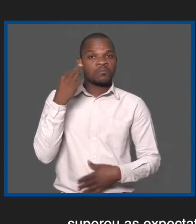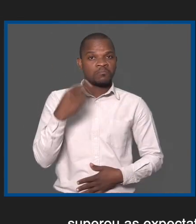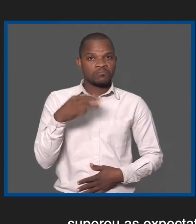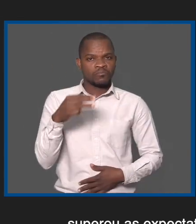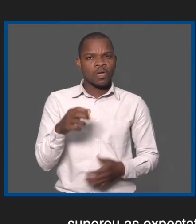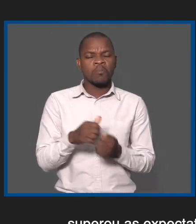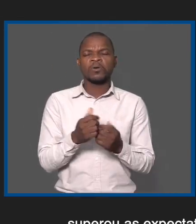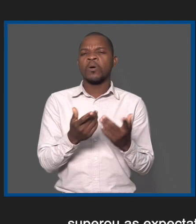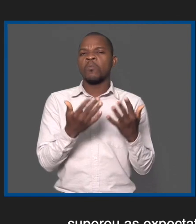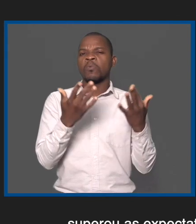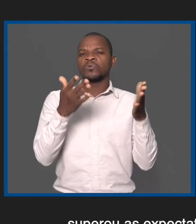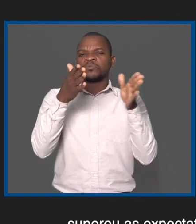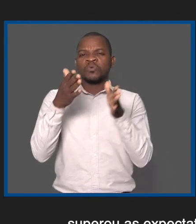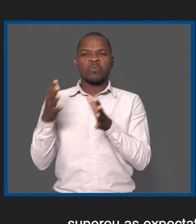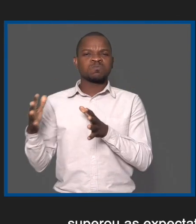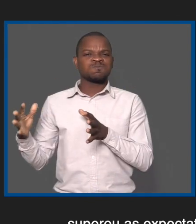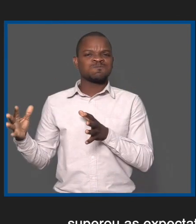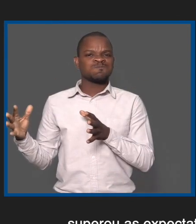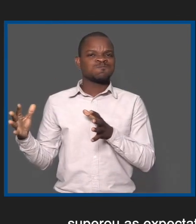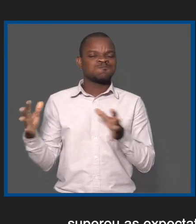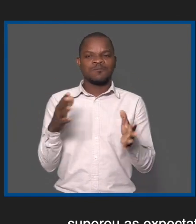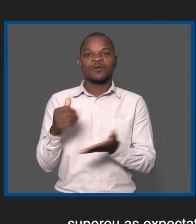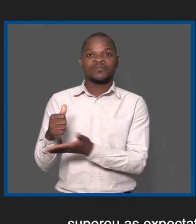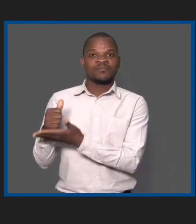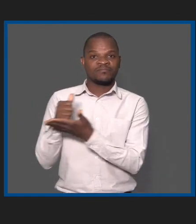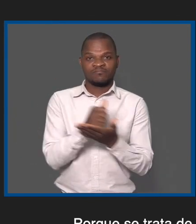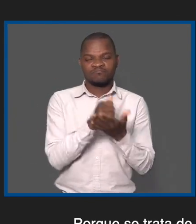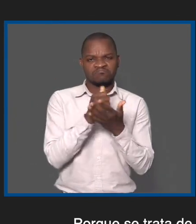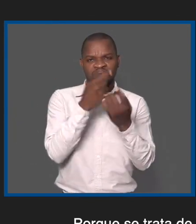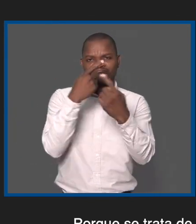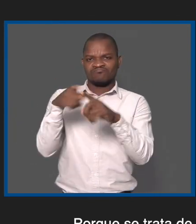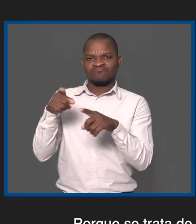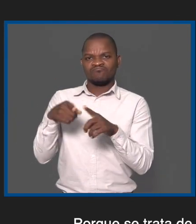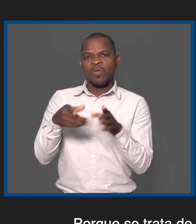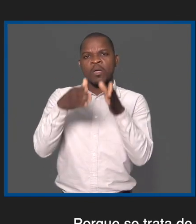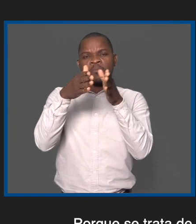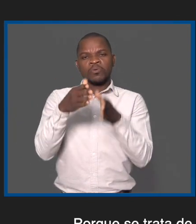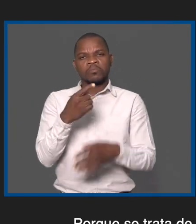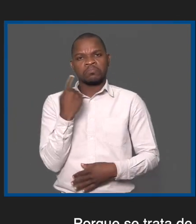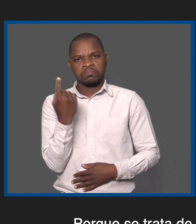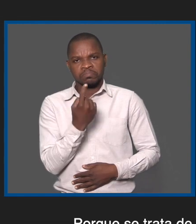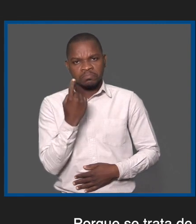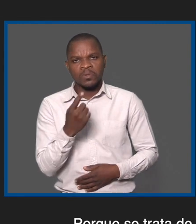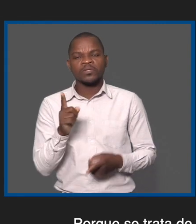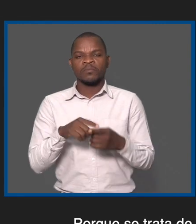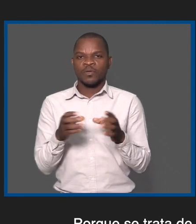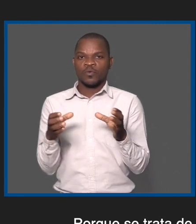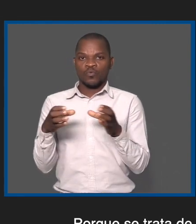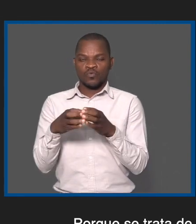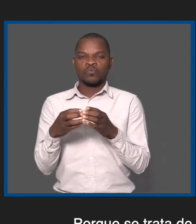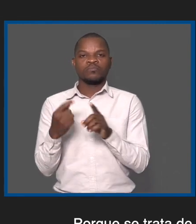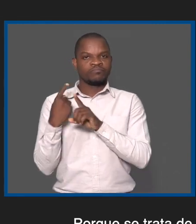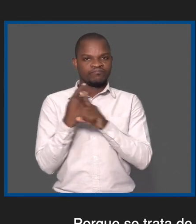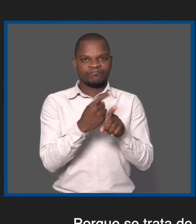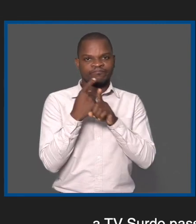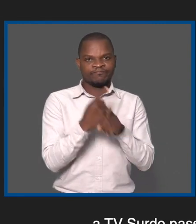entre singulares e coletivas, aderiram à campanha, porque se trata de bens adquiridos a favor de